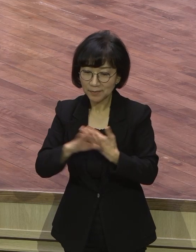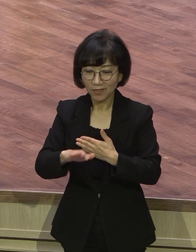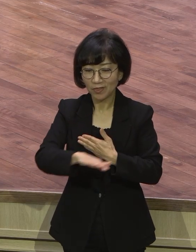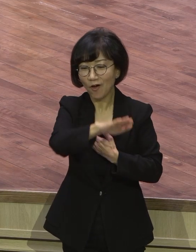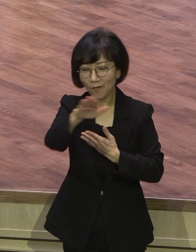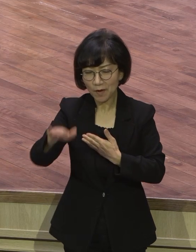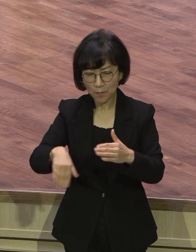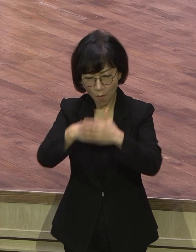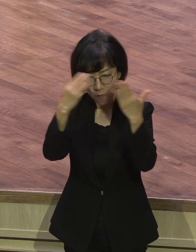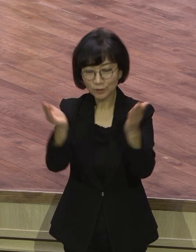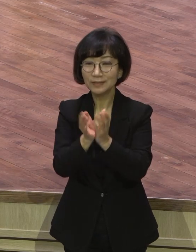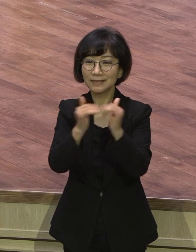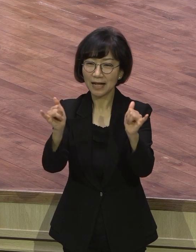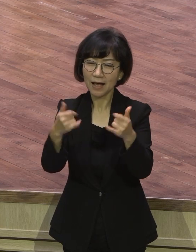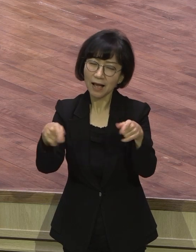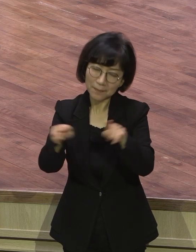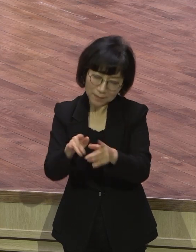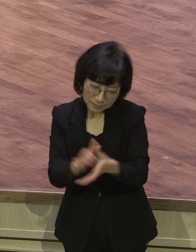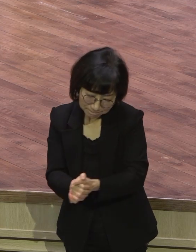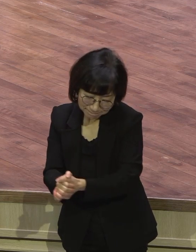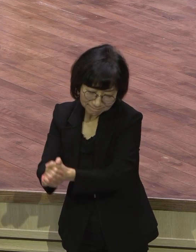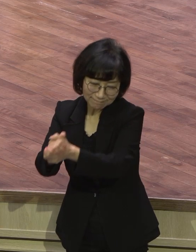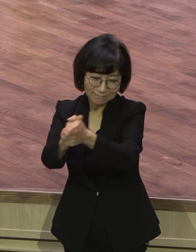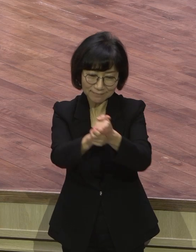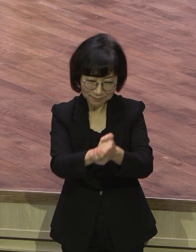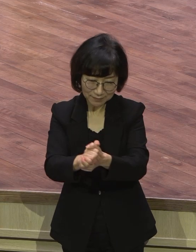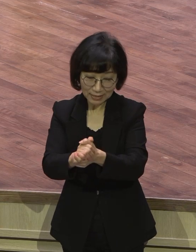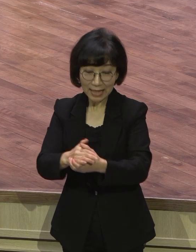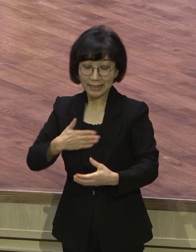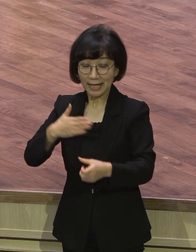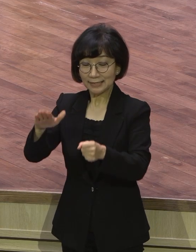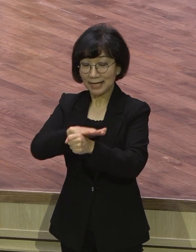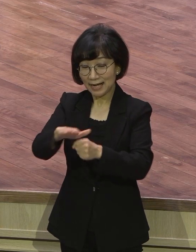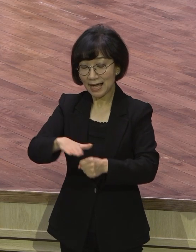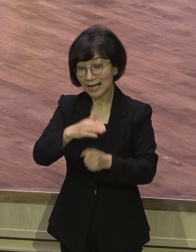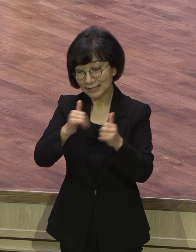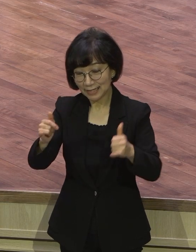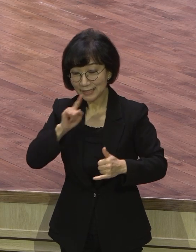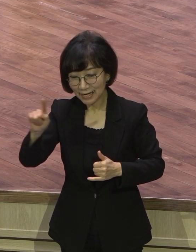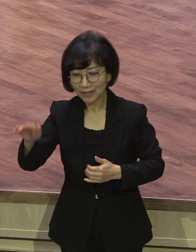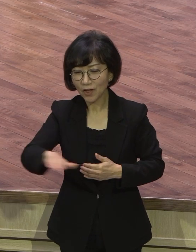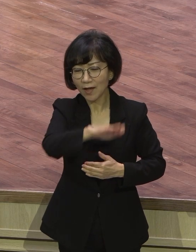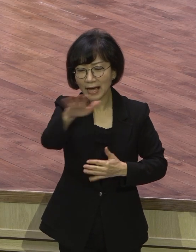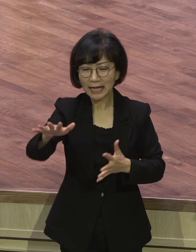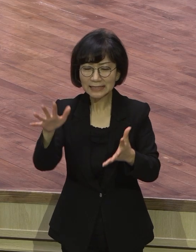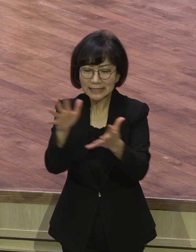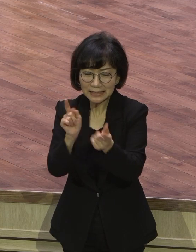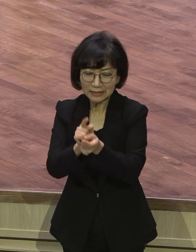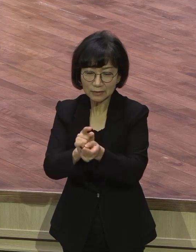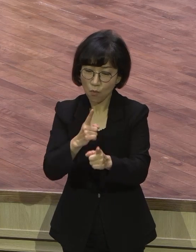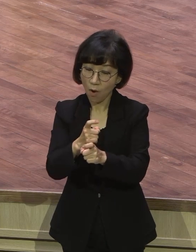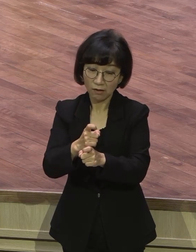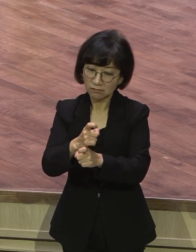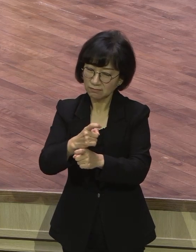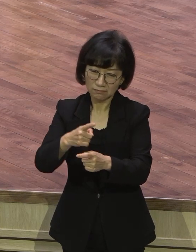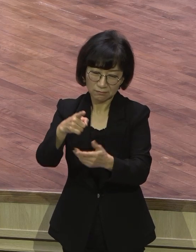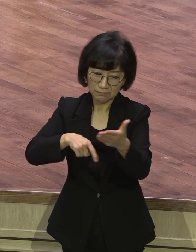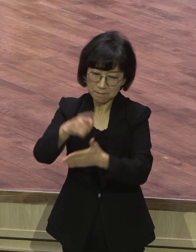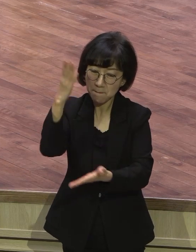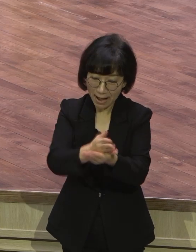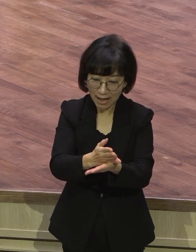수 있거든 너희로서는 모든 사람과 덕으로 화목하라. 내 사랑하는 자들아. 너희가 친히 원수를 갚지